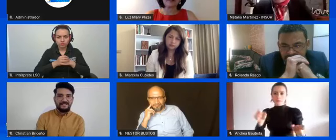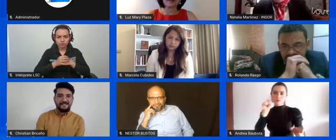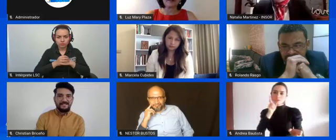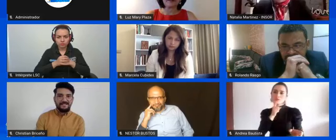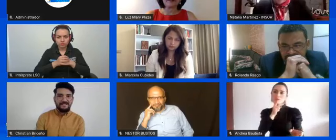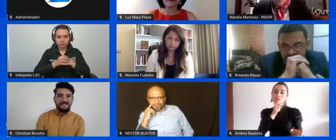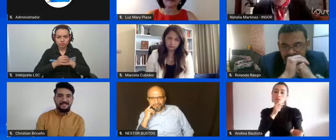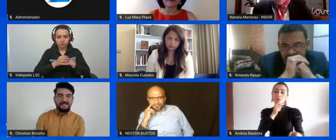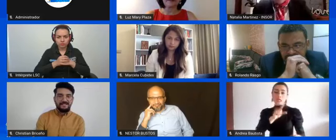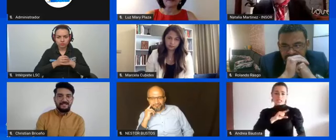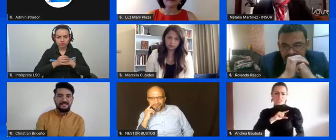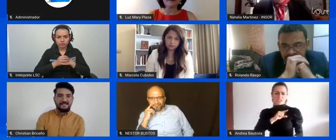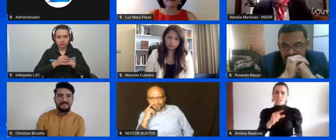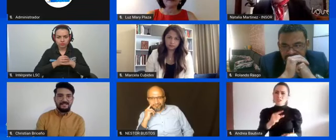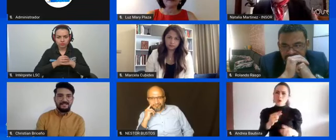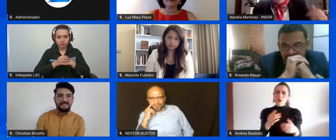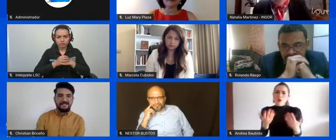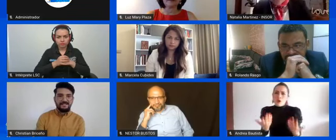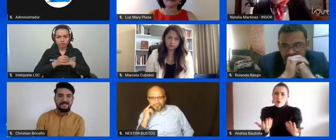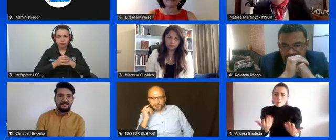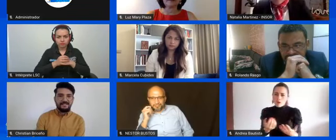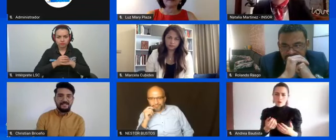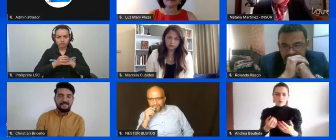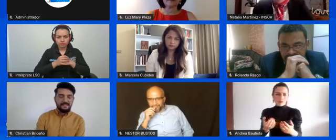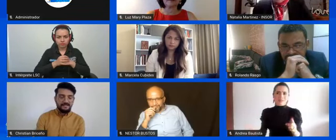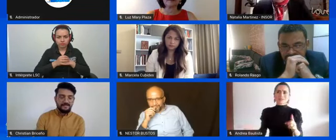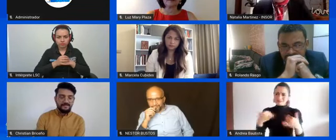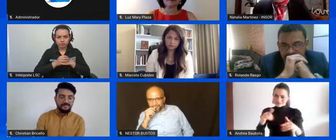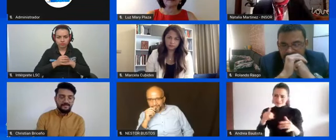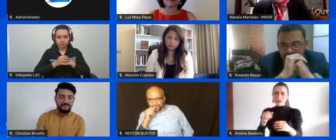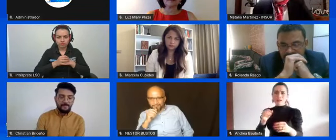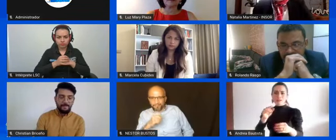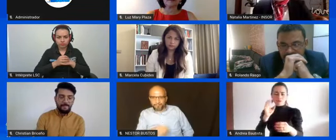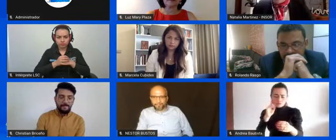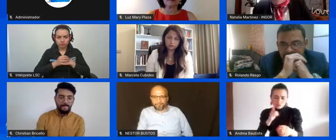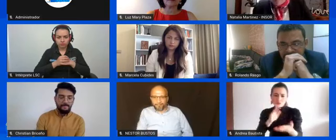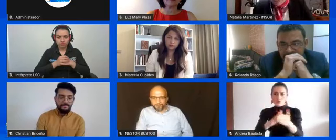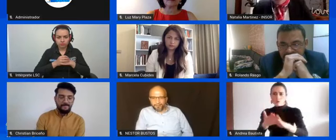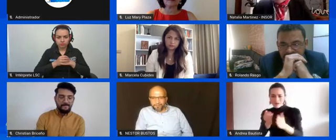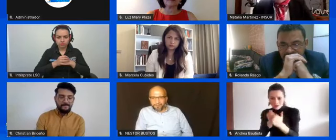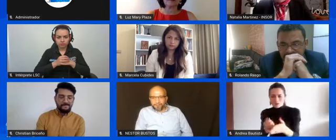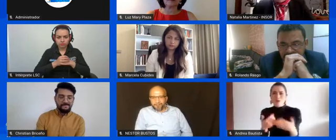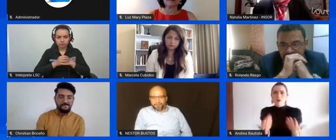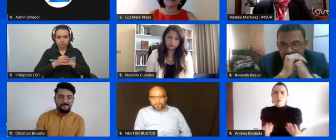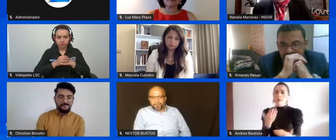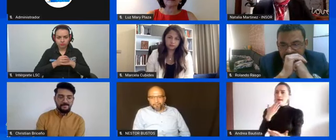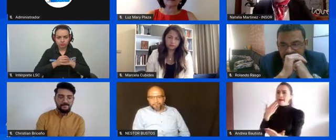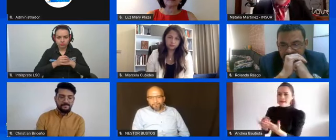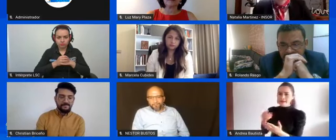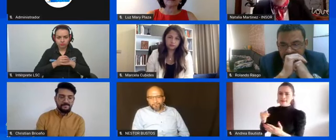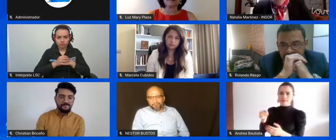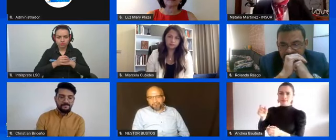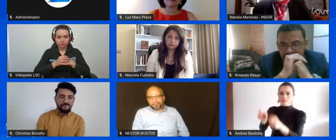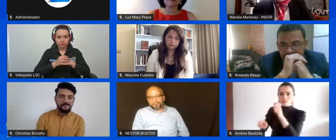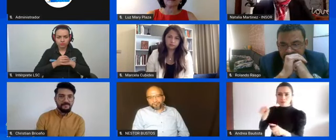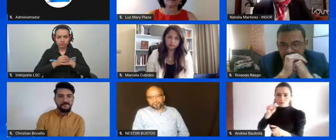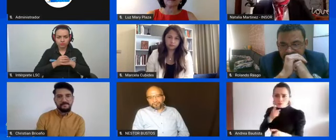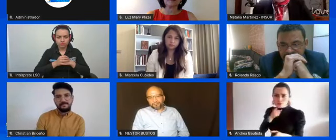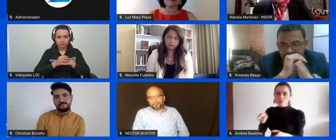y el esfuerzo conjunto con la comunidad sorda del país, con sus familias, con las asociaciones